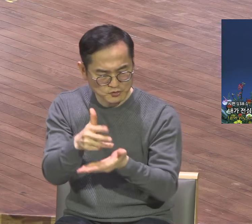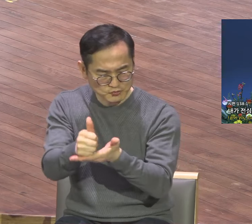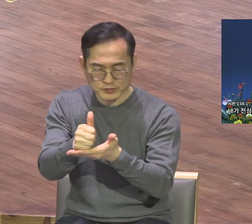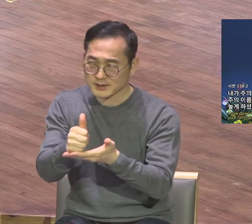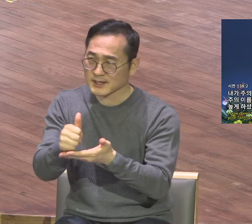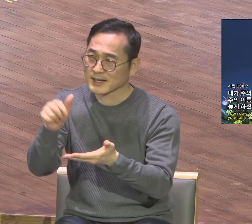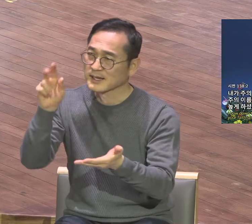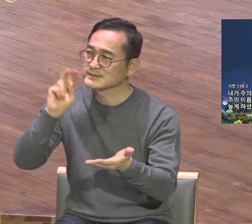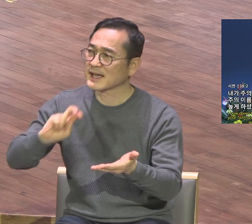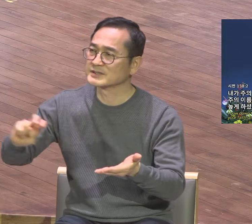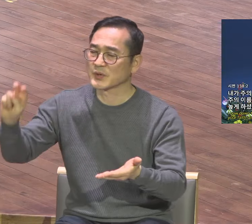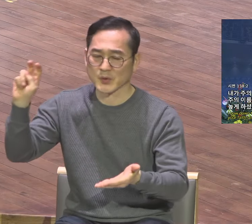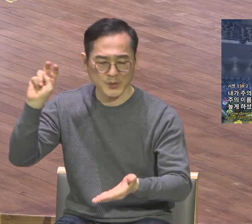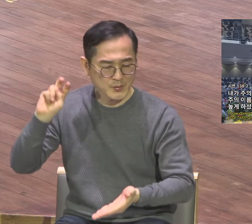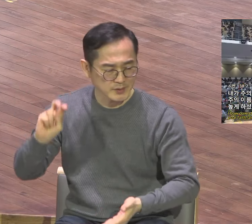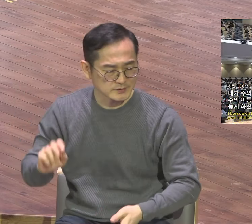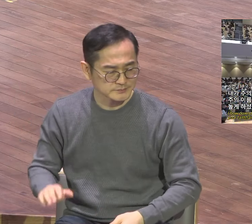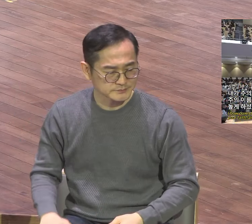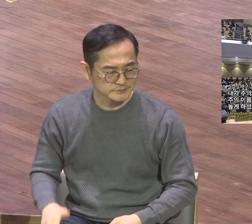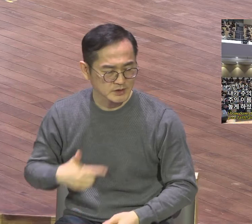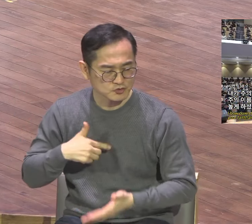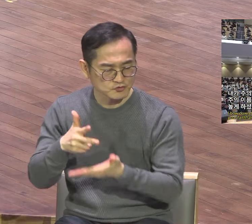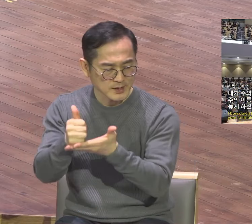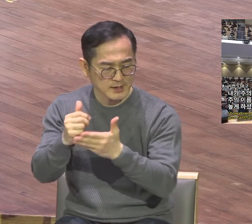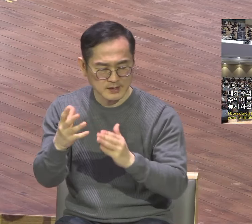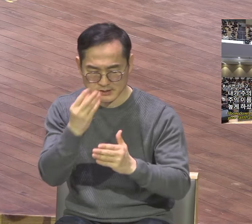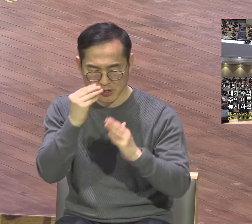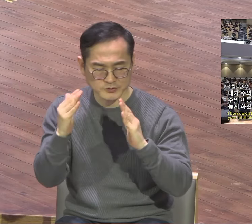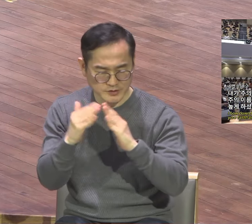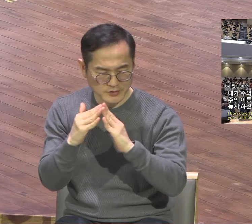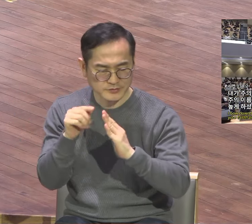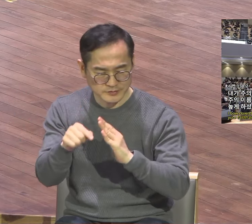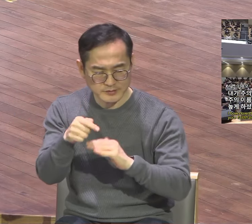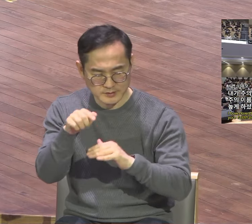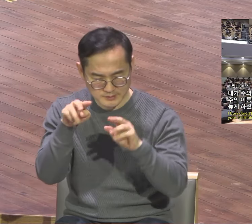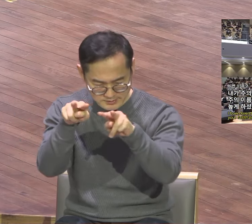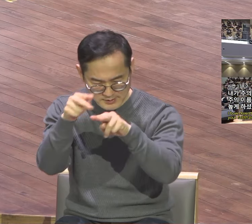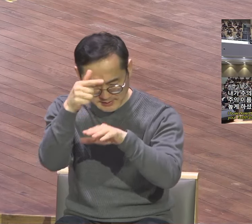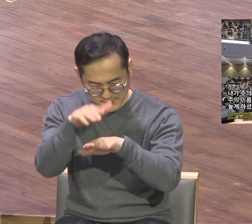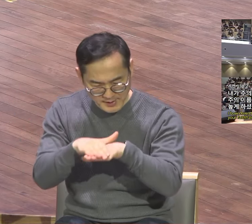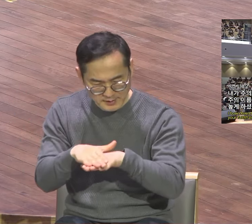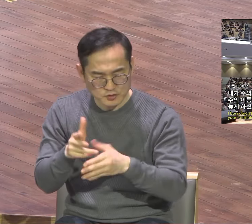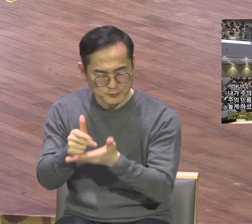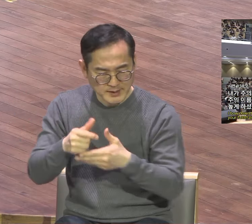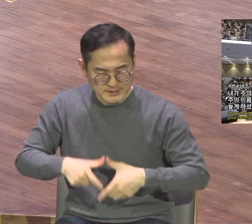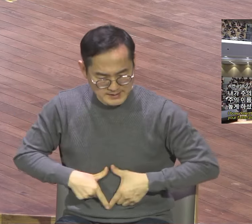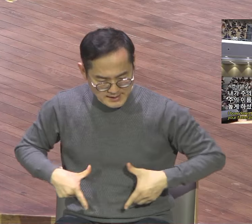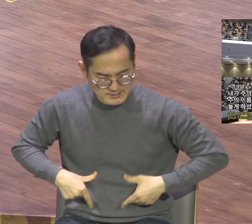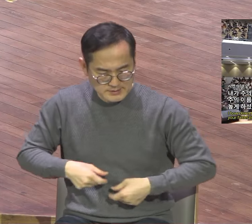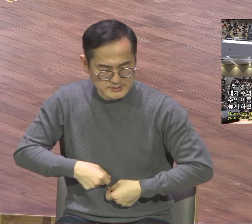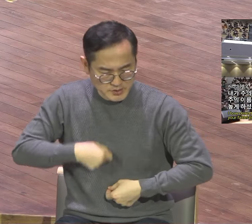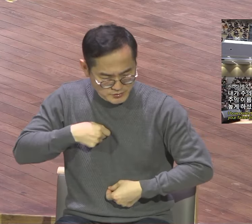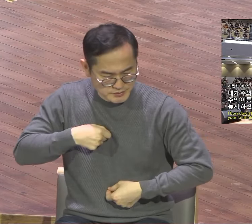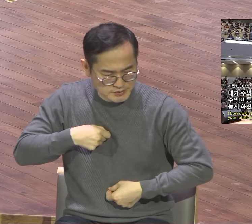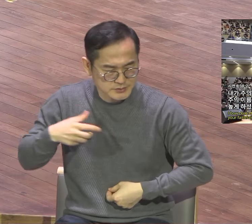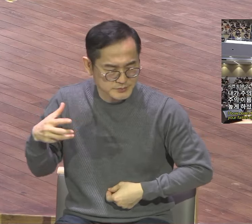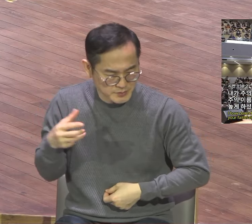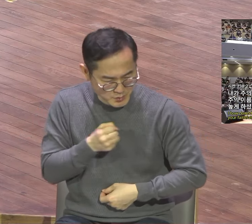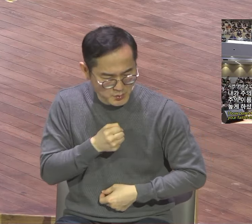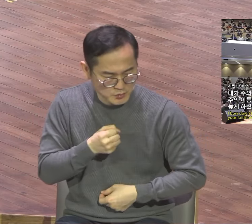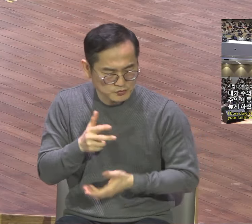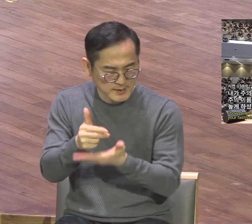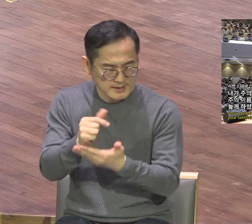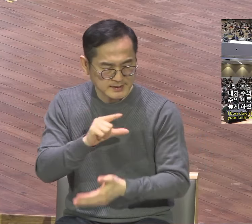주께 찬송하리이다. 내가 주의 성전을 향하여 예배하며 주의 인자하심과 성실하심으로